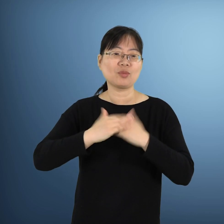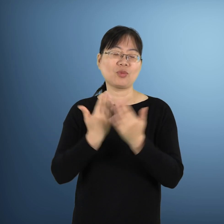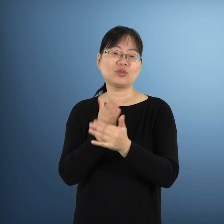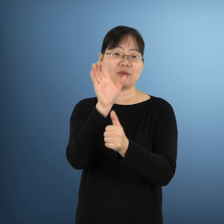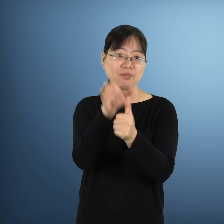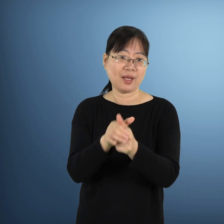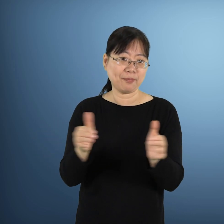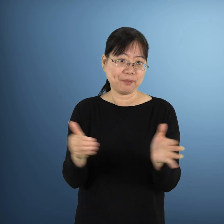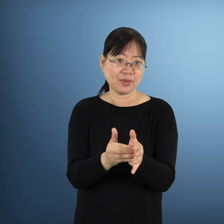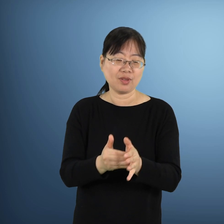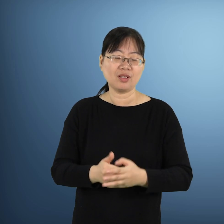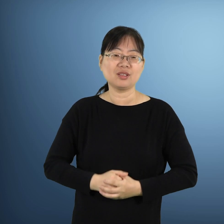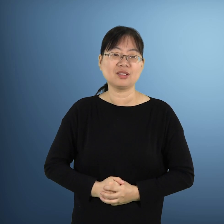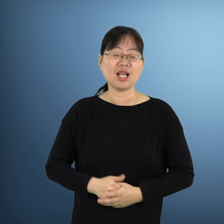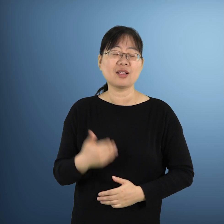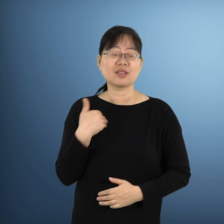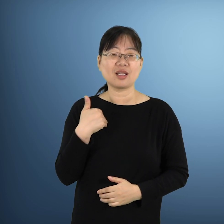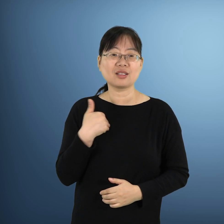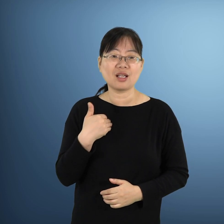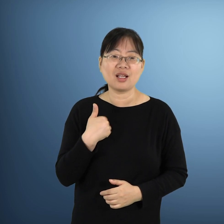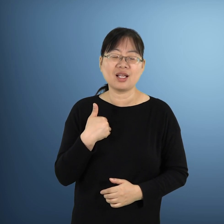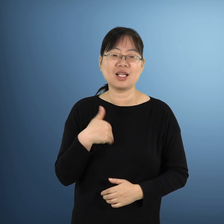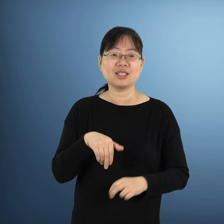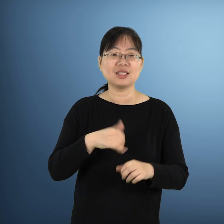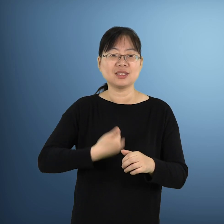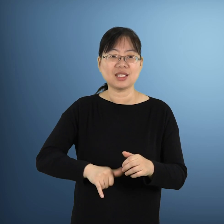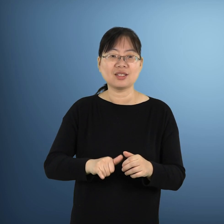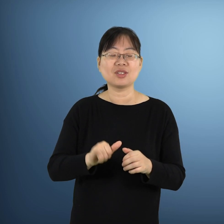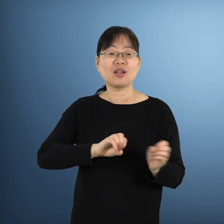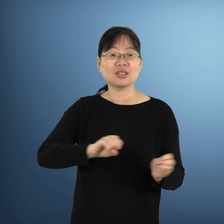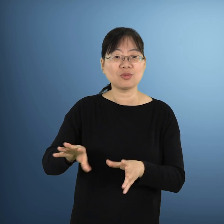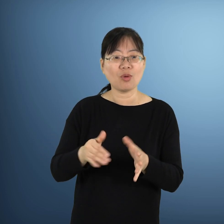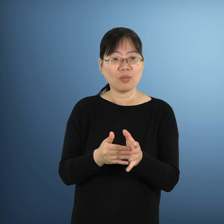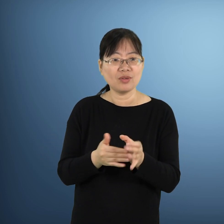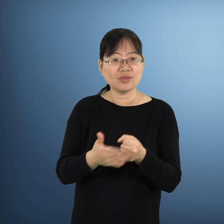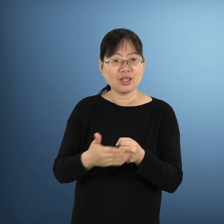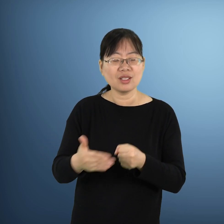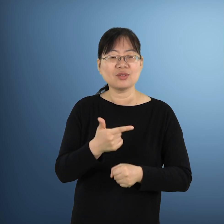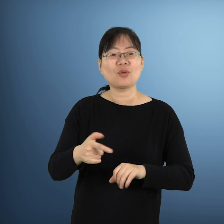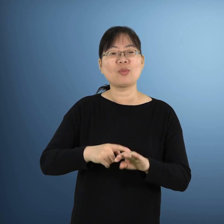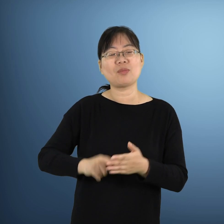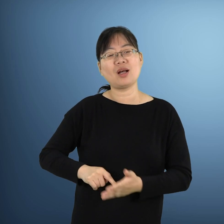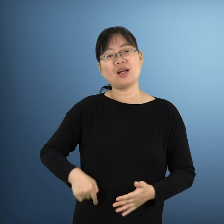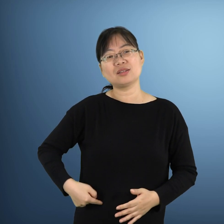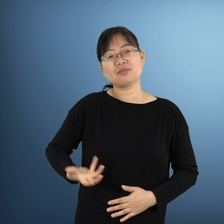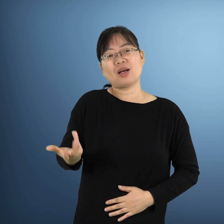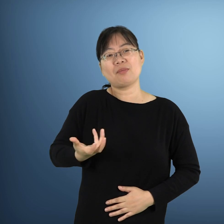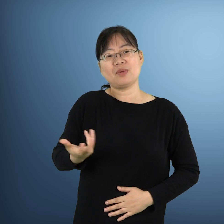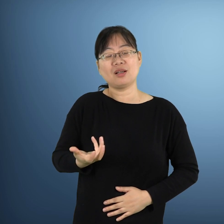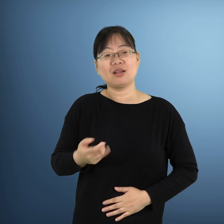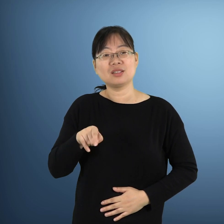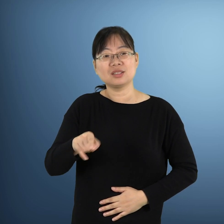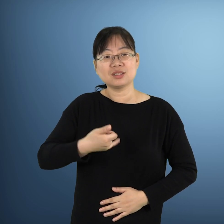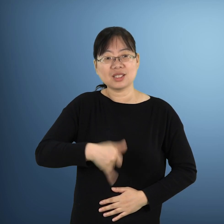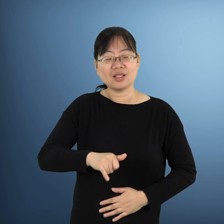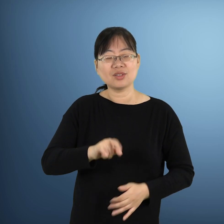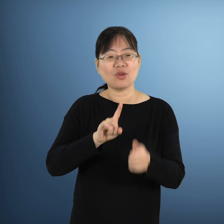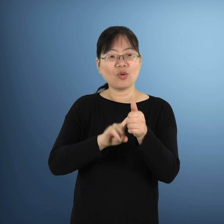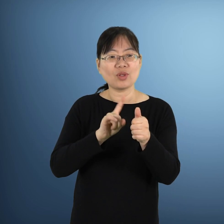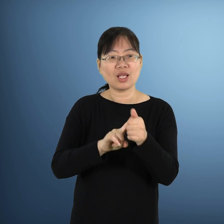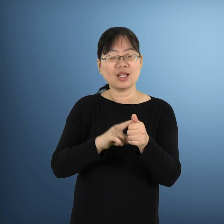맡긴 거예요. 내가 이 자녀들을 잃어버려 너무너무 마음이 아프다. 이